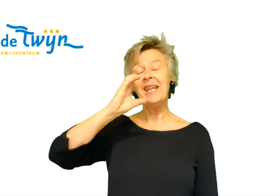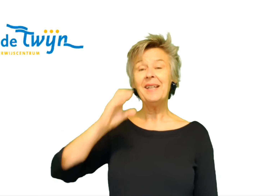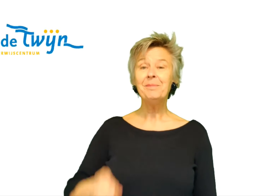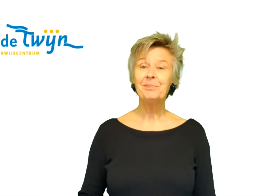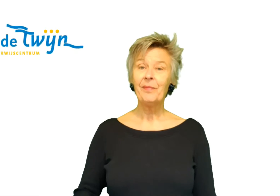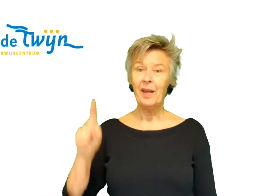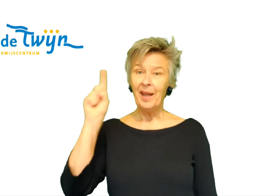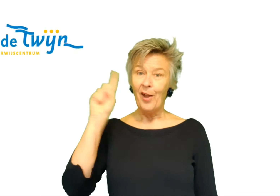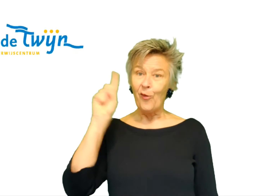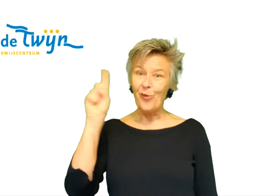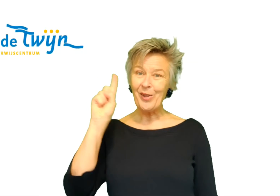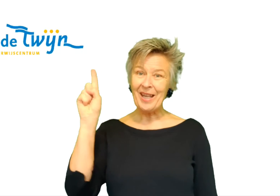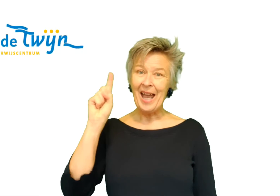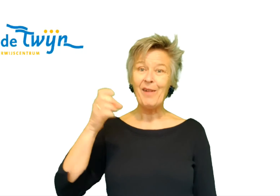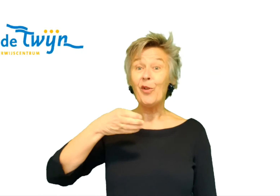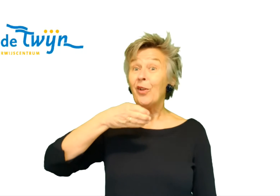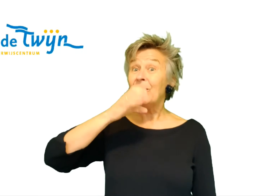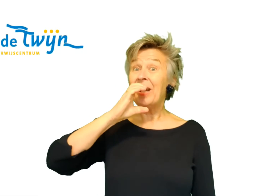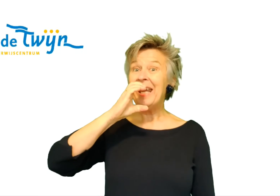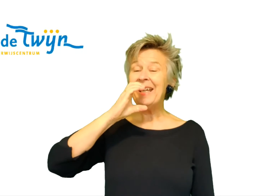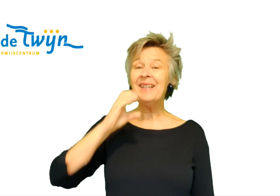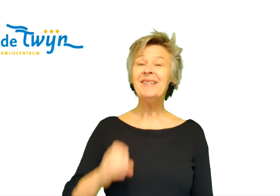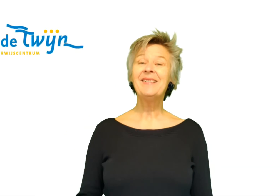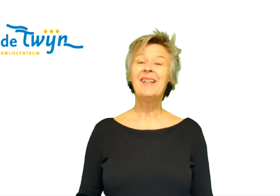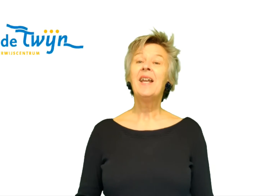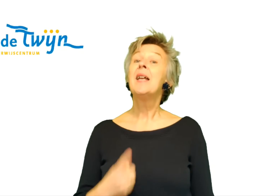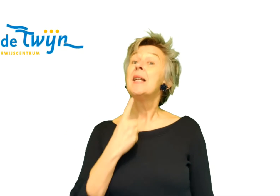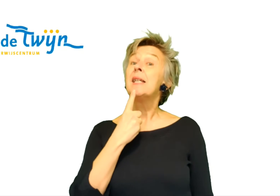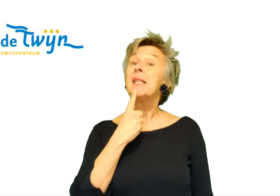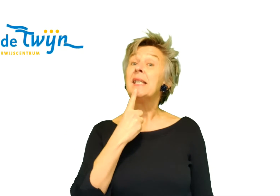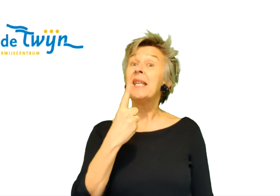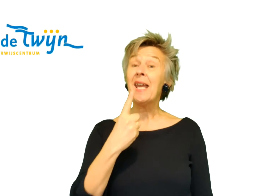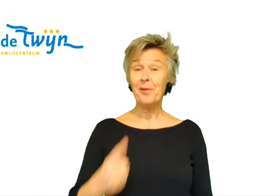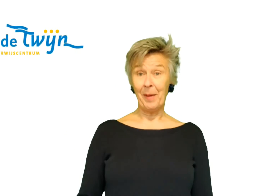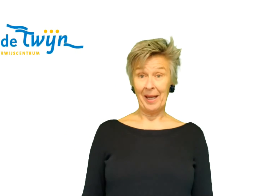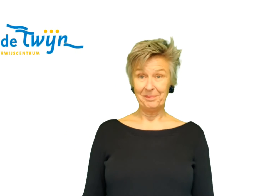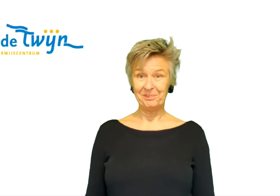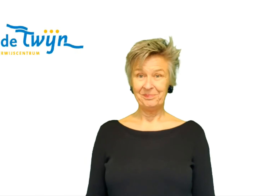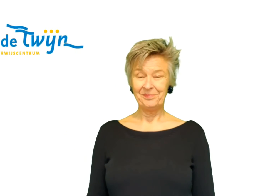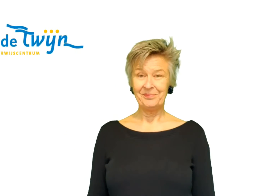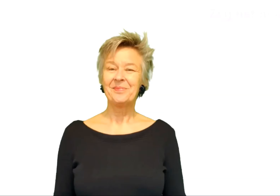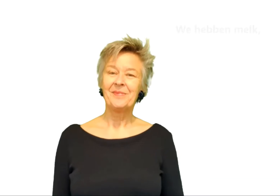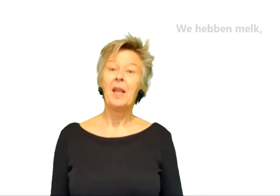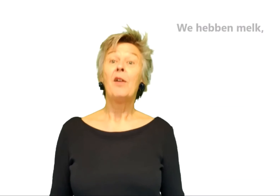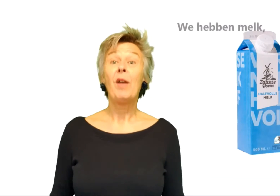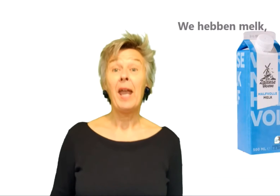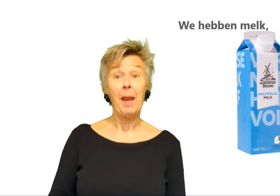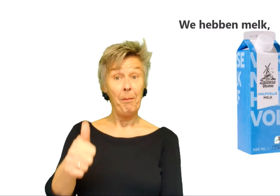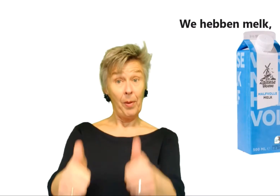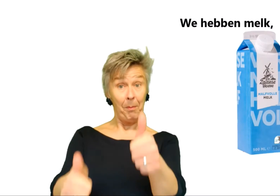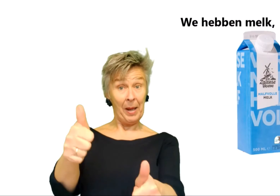Drinken. Wat gaan we drinken? Zeg het maar. We hebben